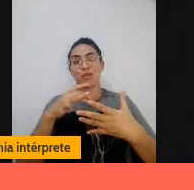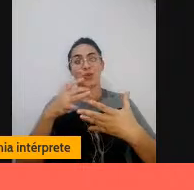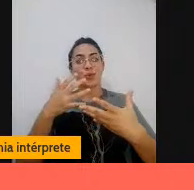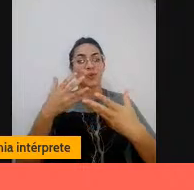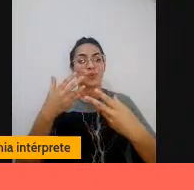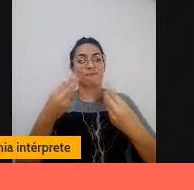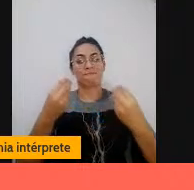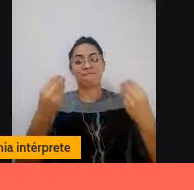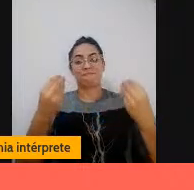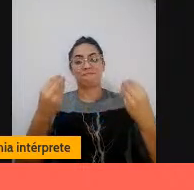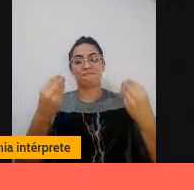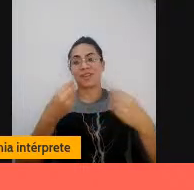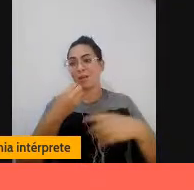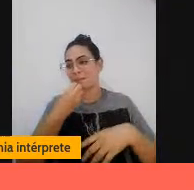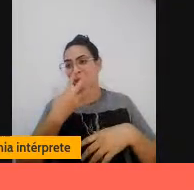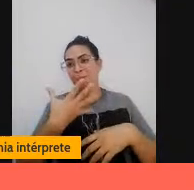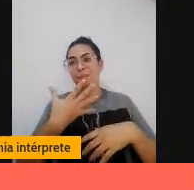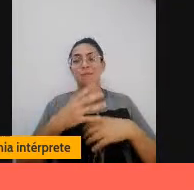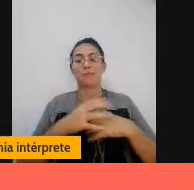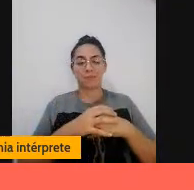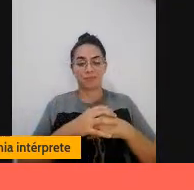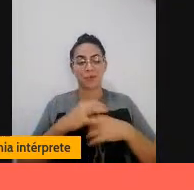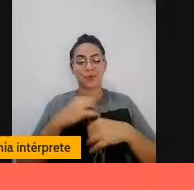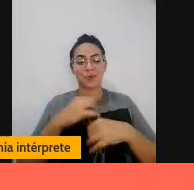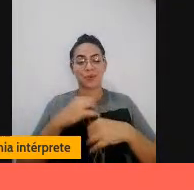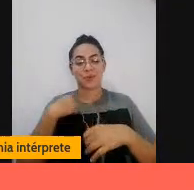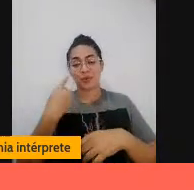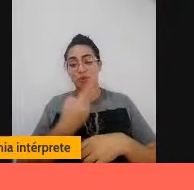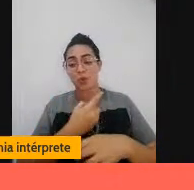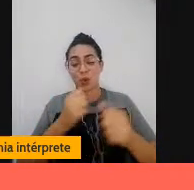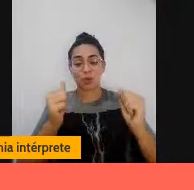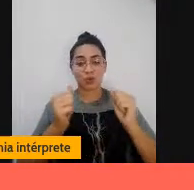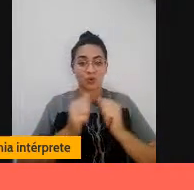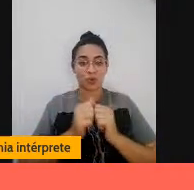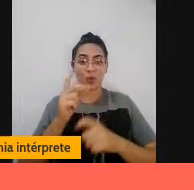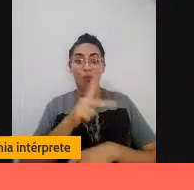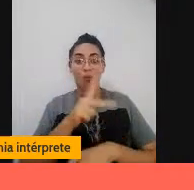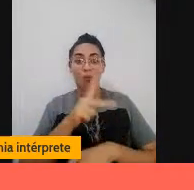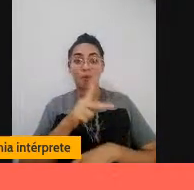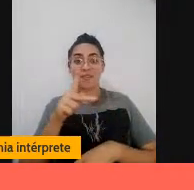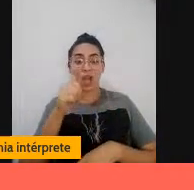esse é o show. Não somos nós. Professora Rita.